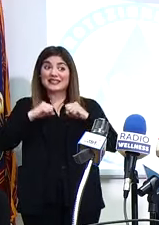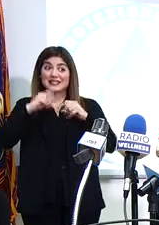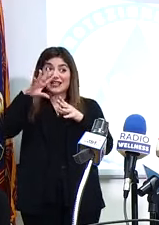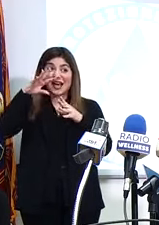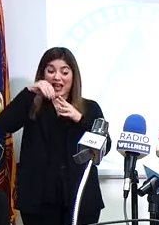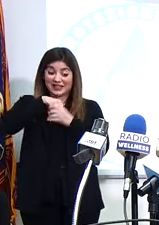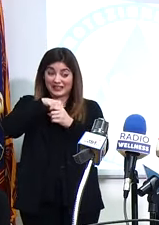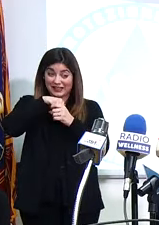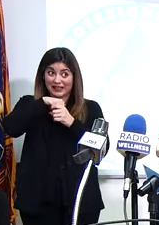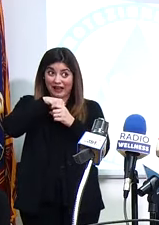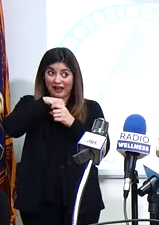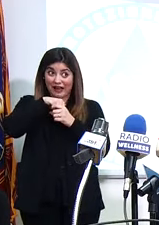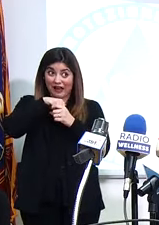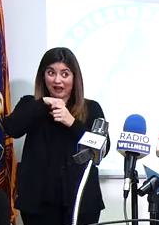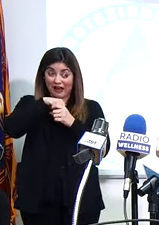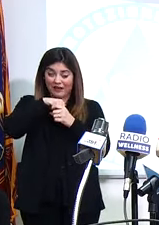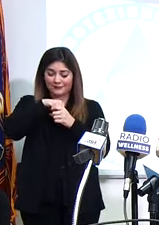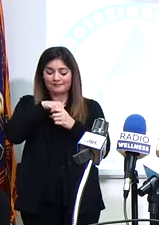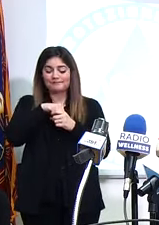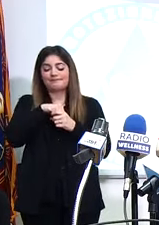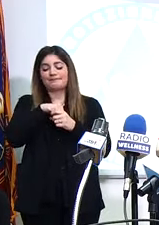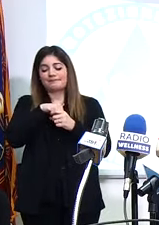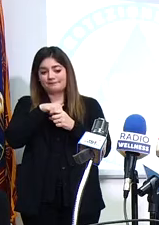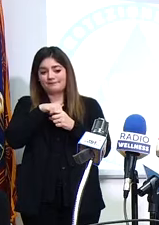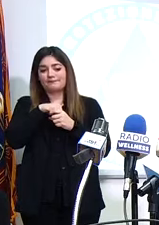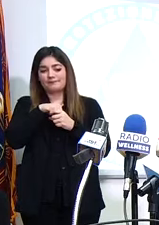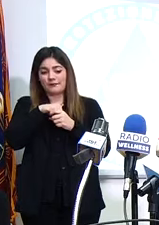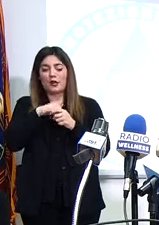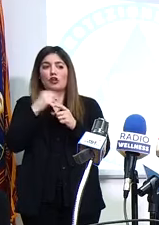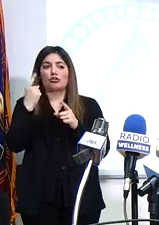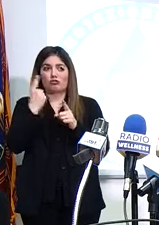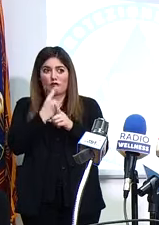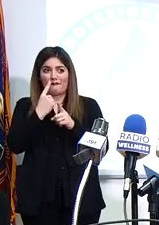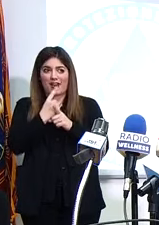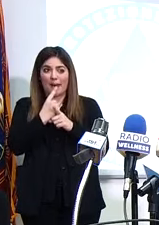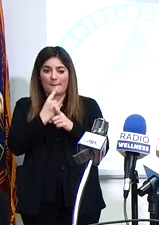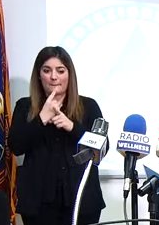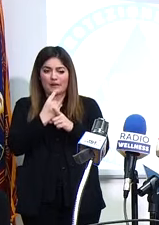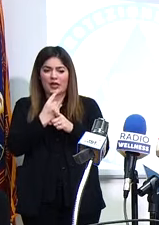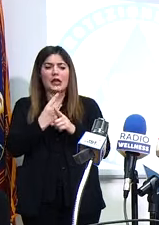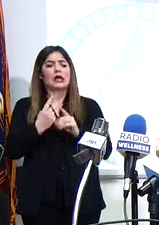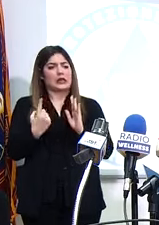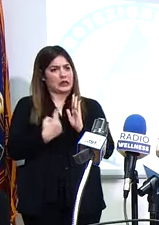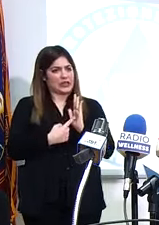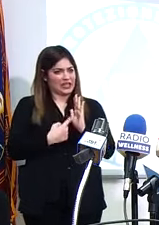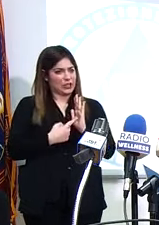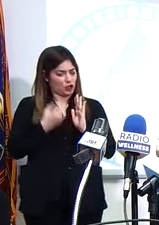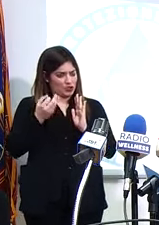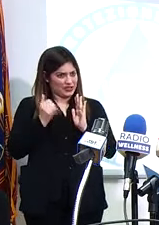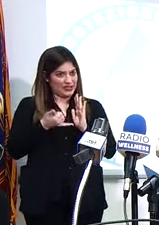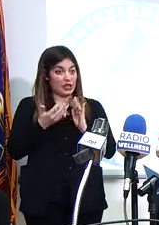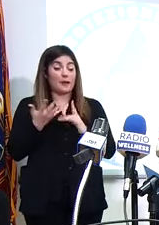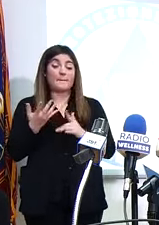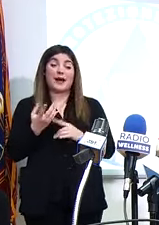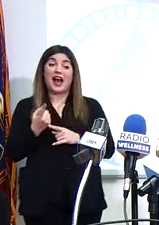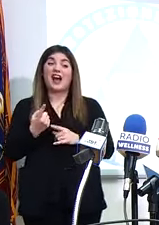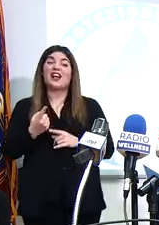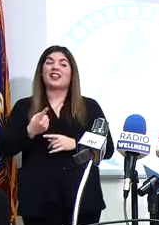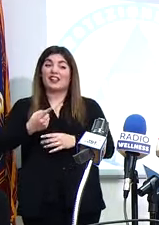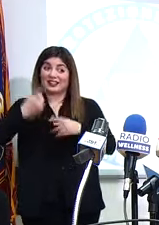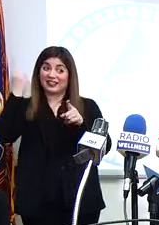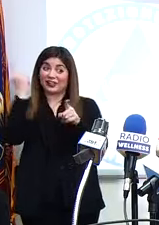non solo quel diritto che gli è garantito dalla Costituzione, ma il dovere di pensare agli altri. Vabbè, l'ha detto